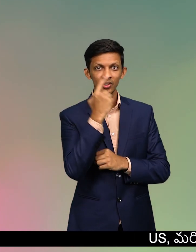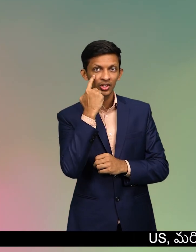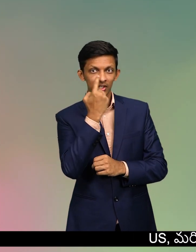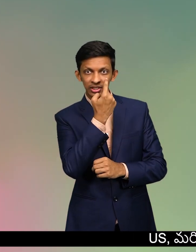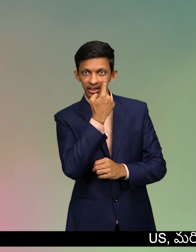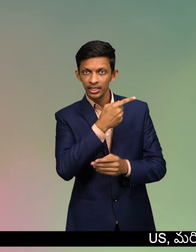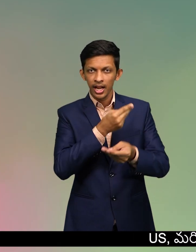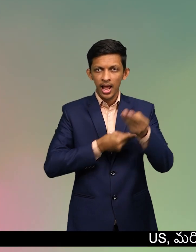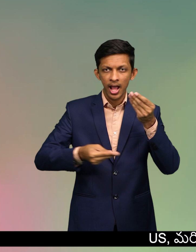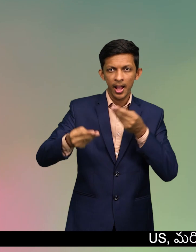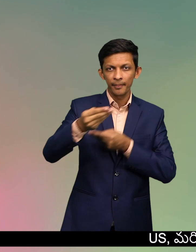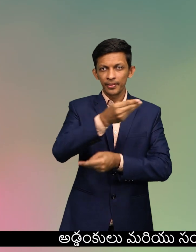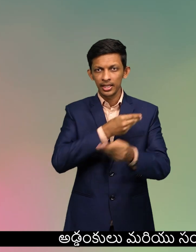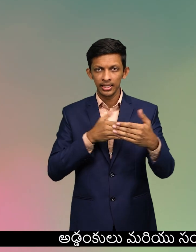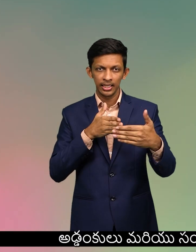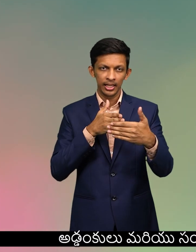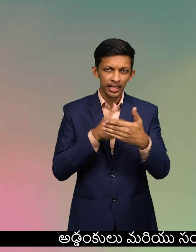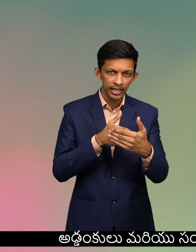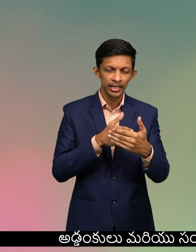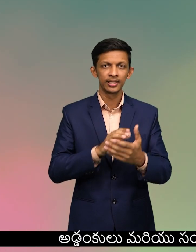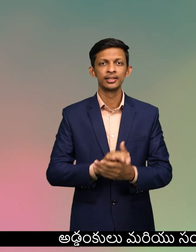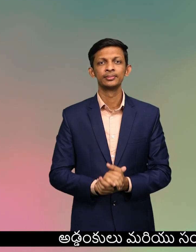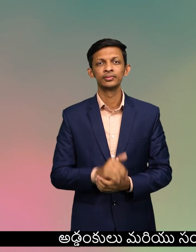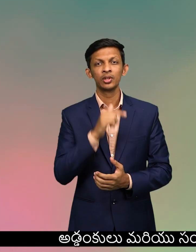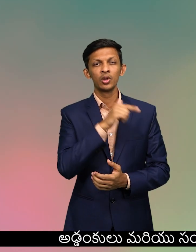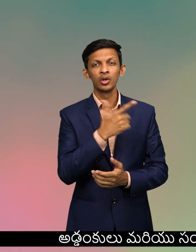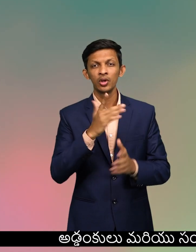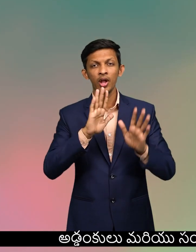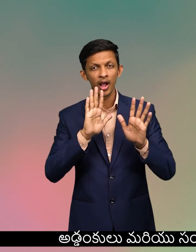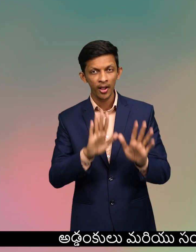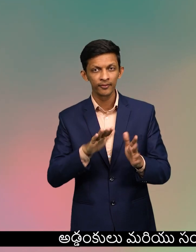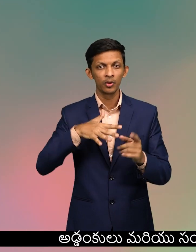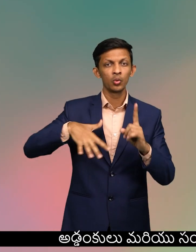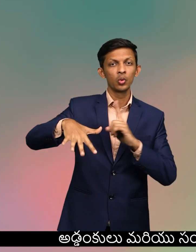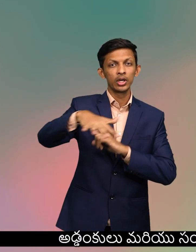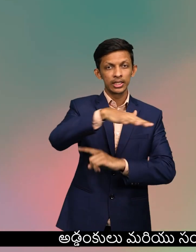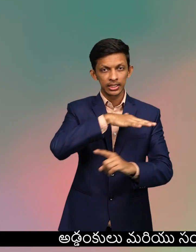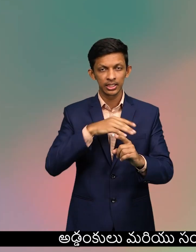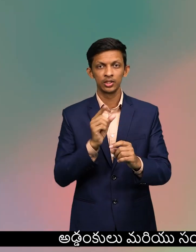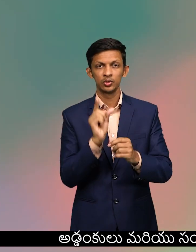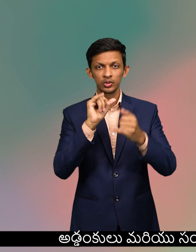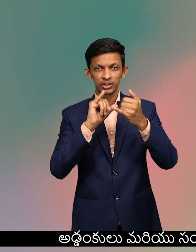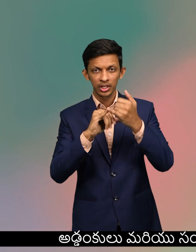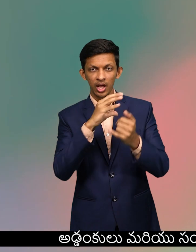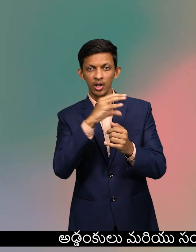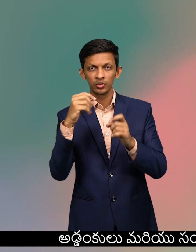మరియు EU వంటి వాణిజ్య అడ్డంకులు మరియు సంపన్న ప్రాంతాలపై దృష్టి సారించింది.